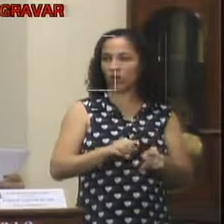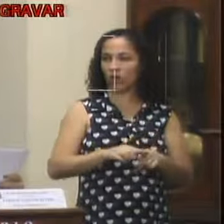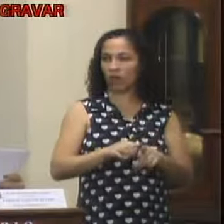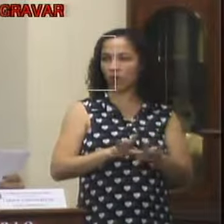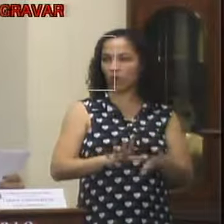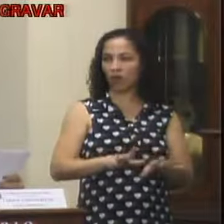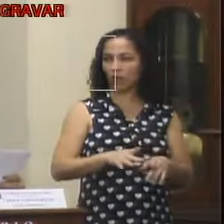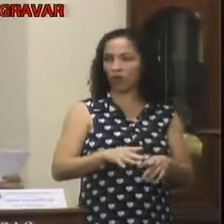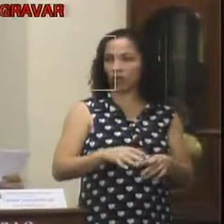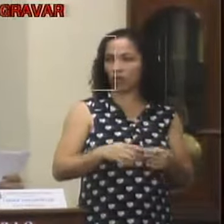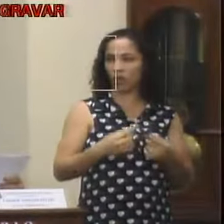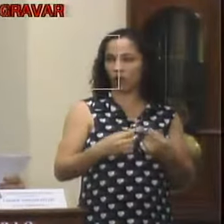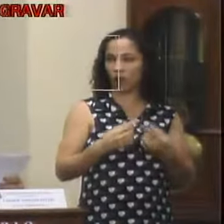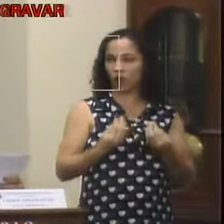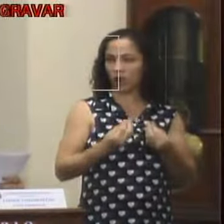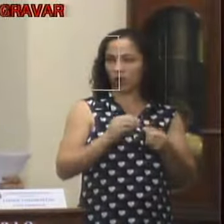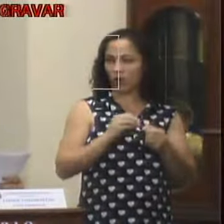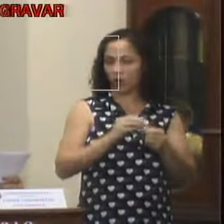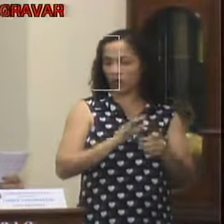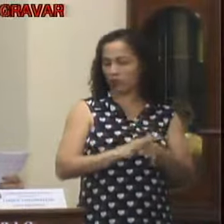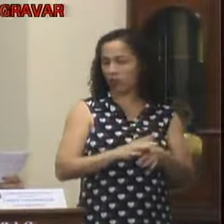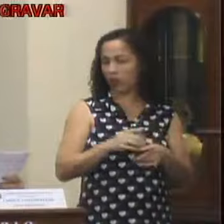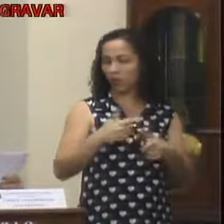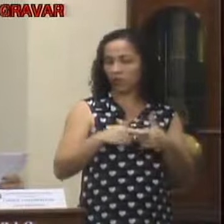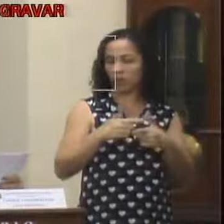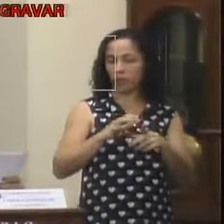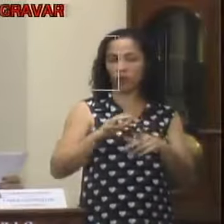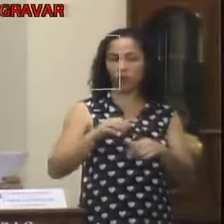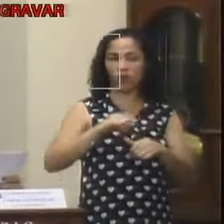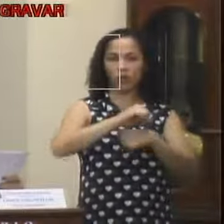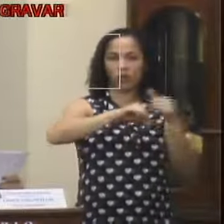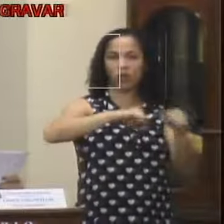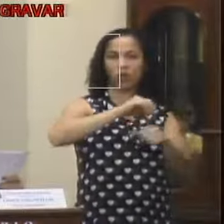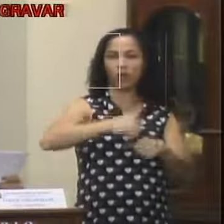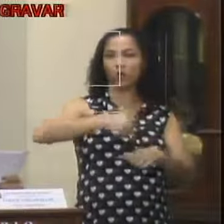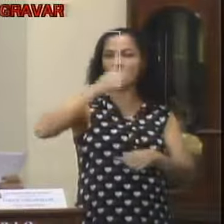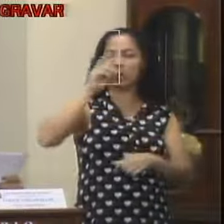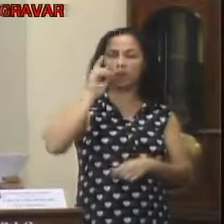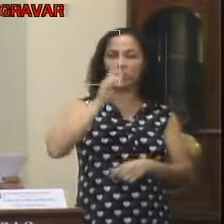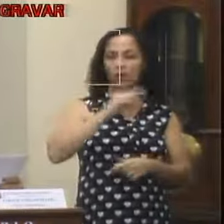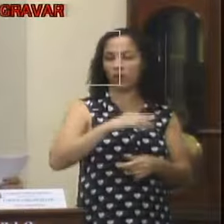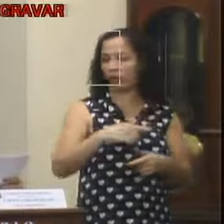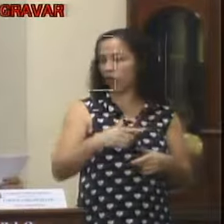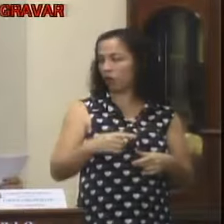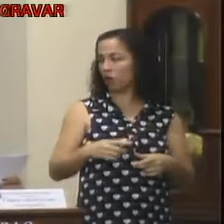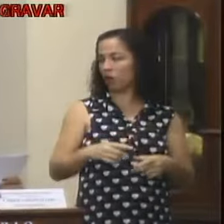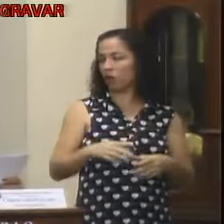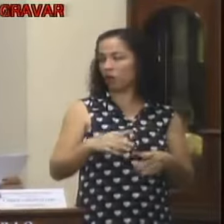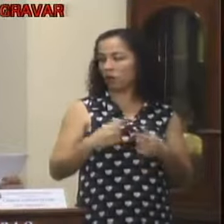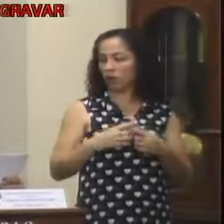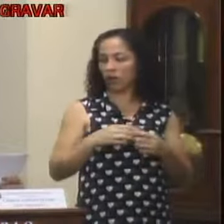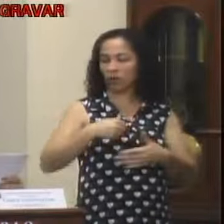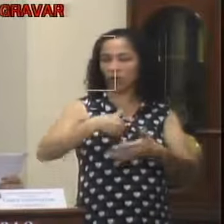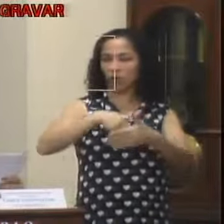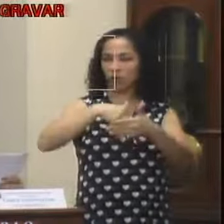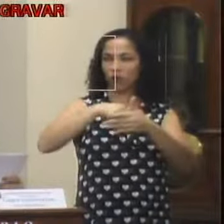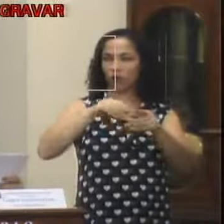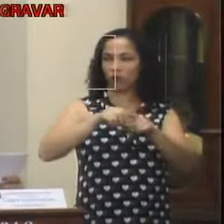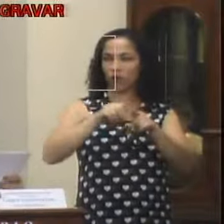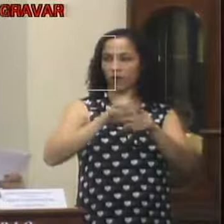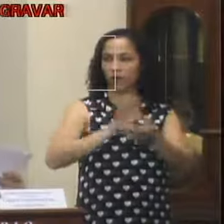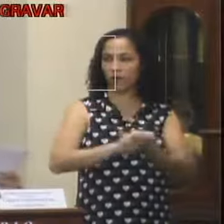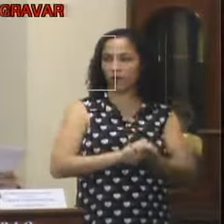Municipal veja com bons olhos e solucione o problema, transformando em melhorias visuais e esportivas para a comunidade. Certo que o Poder Público dará